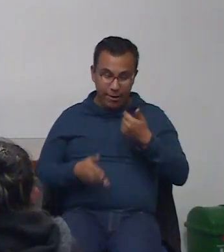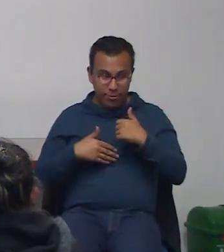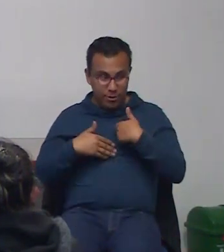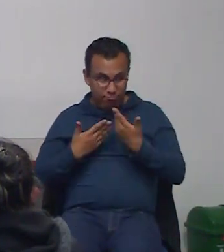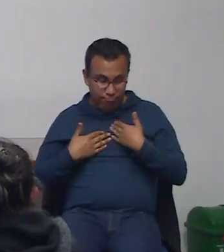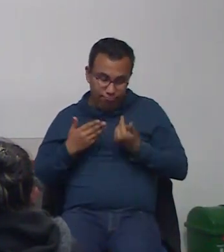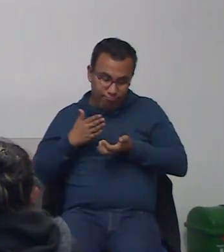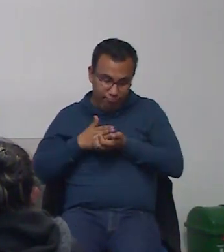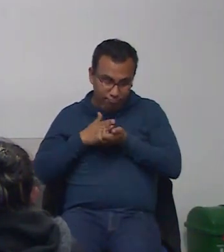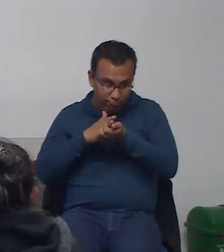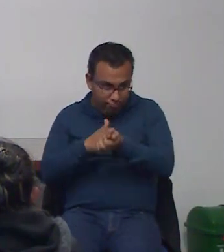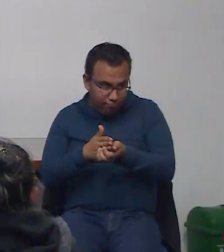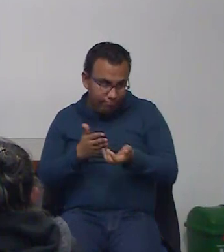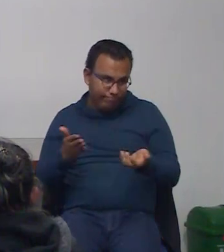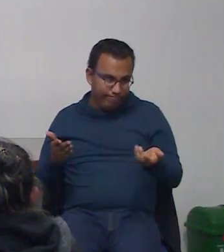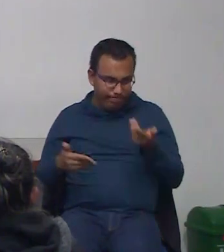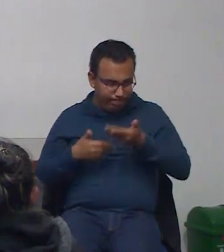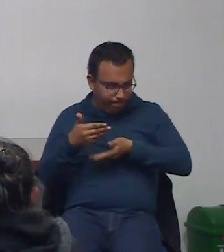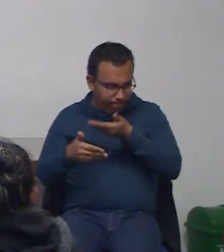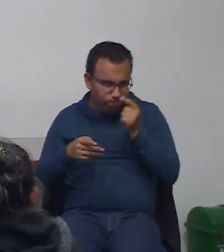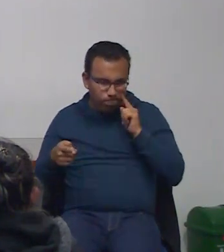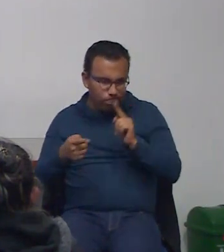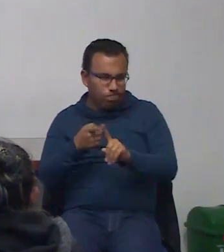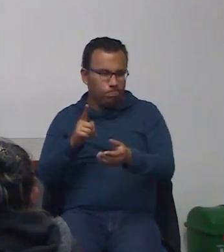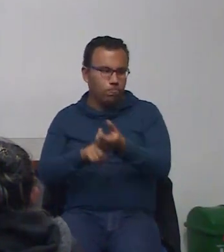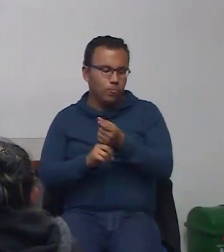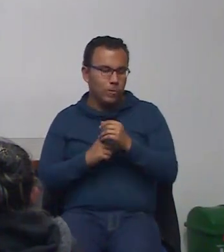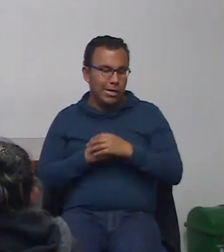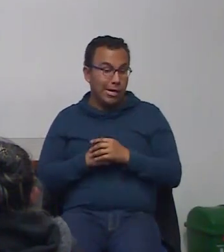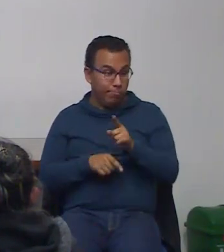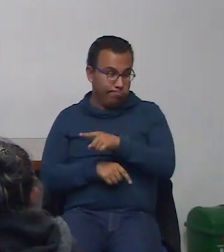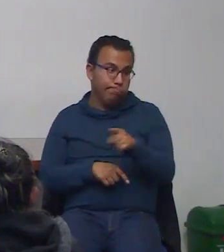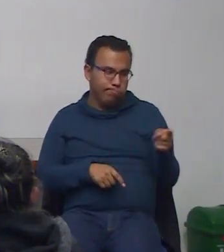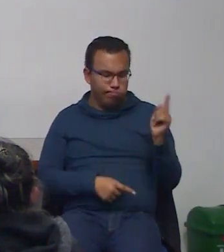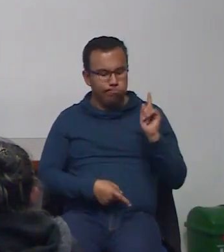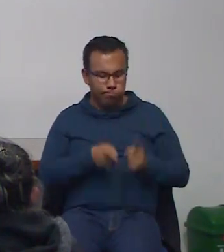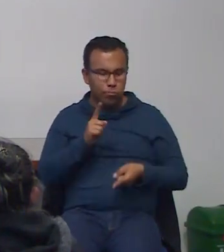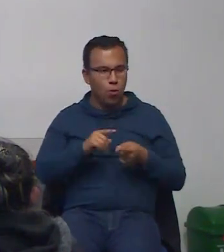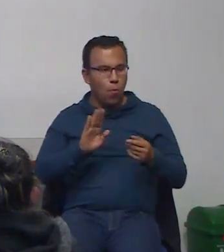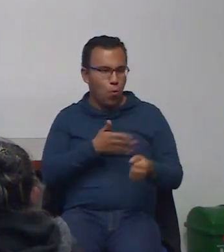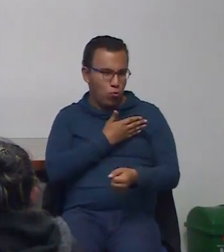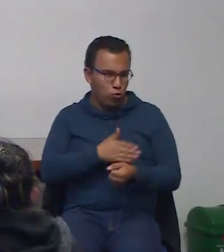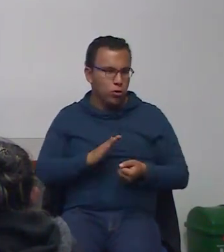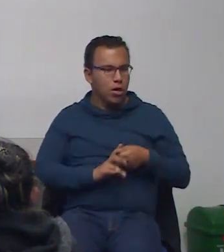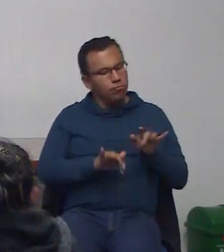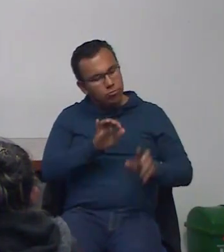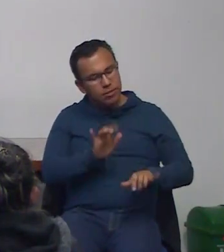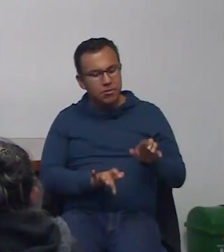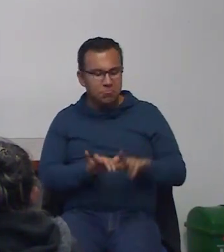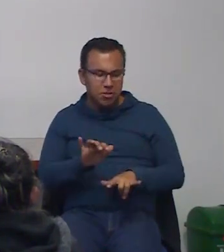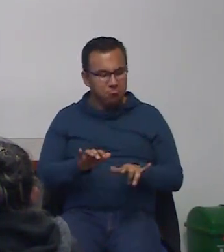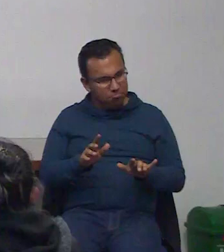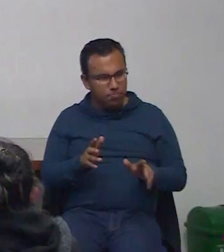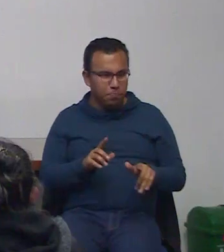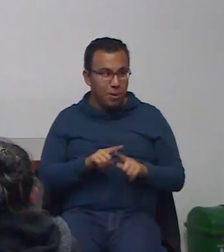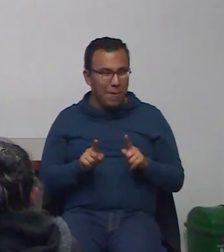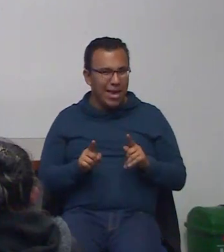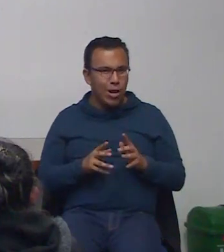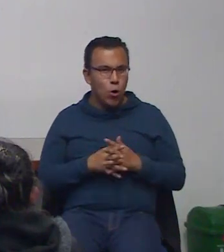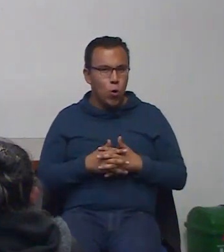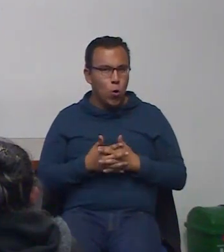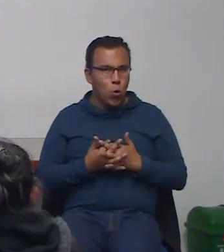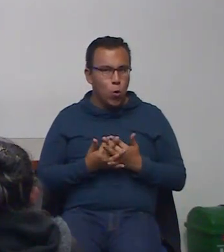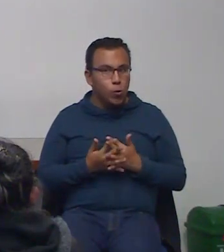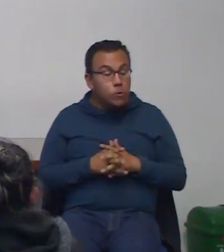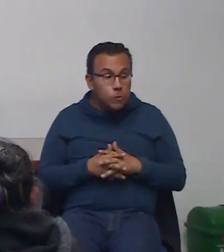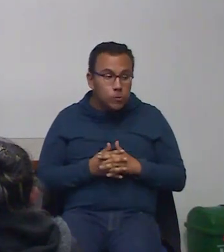dónde nos enfocamos eh están tocando en este momento canciones y están haciendo canciones pero eh